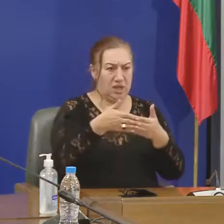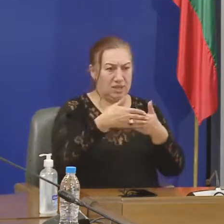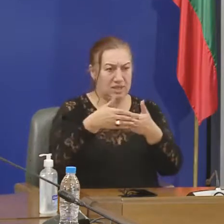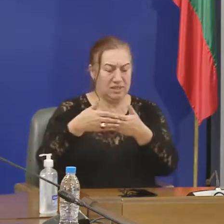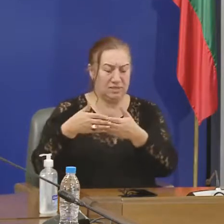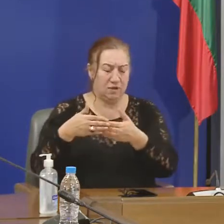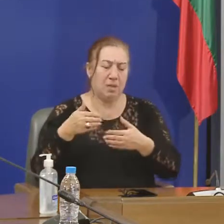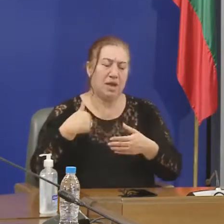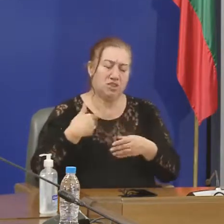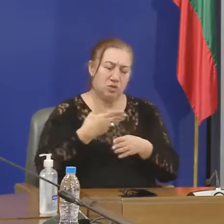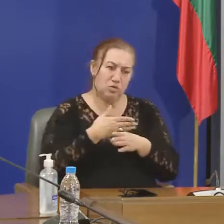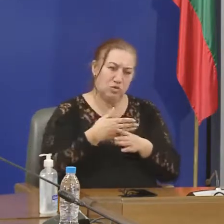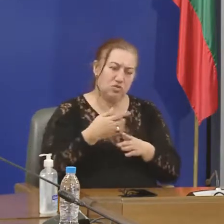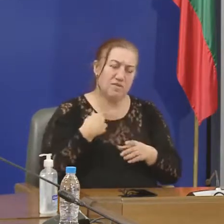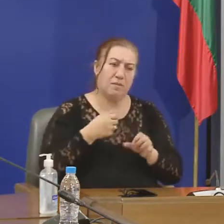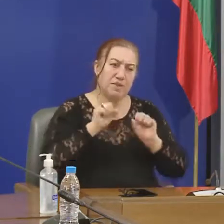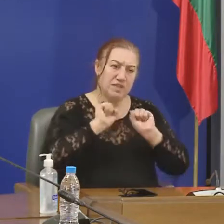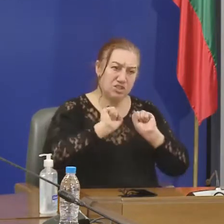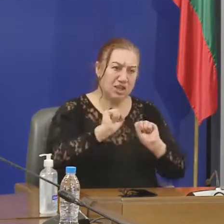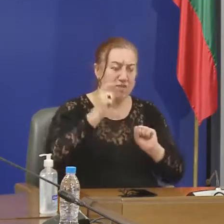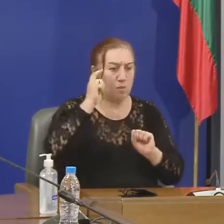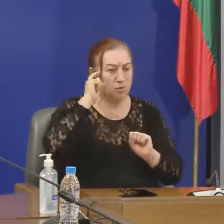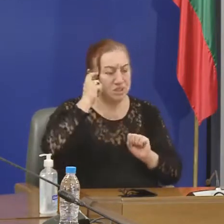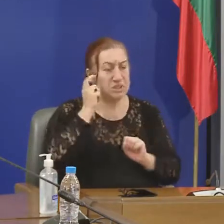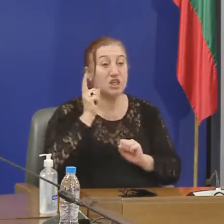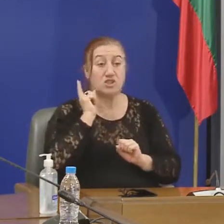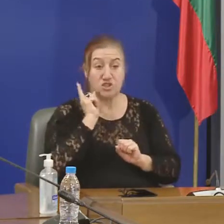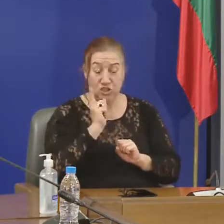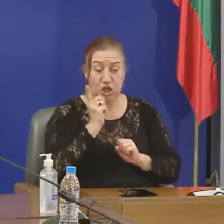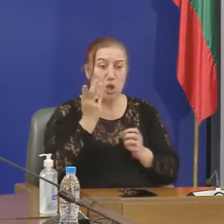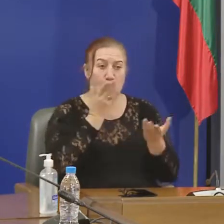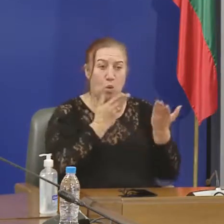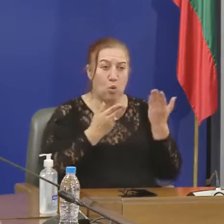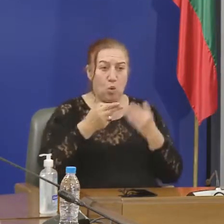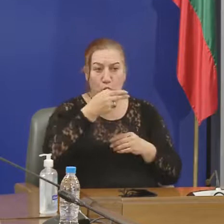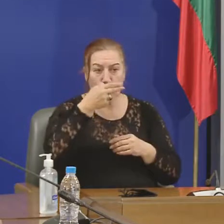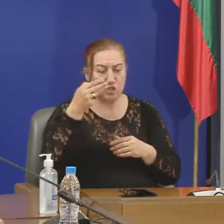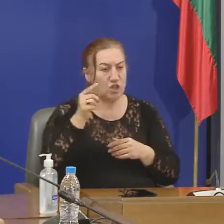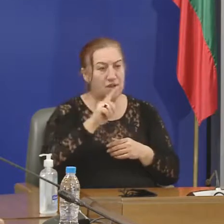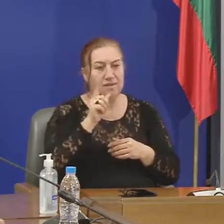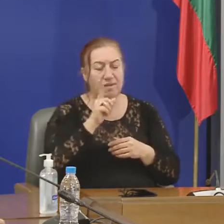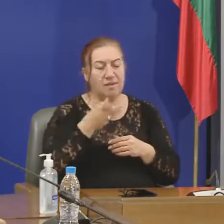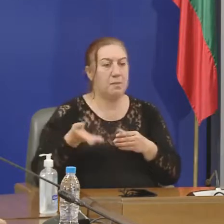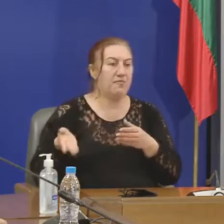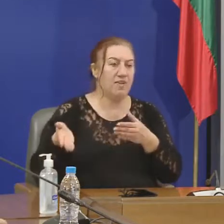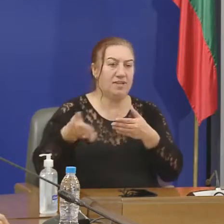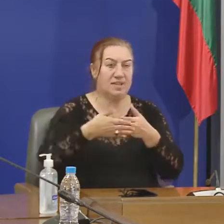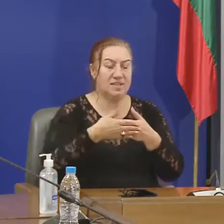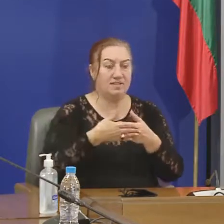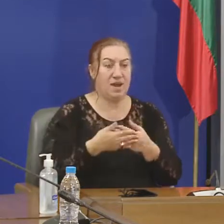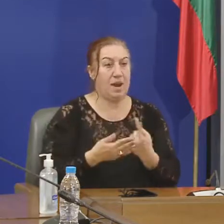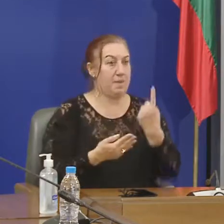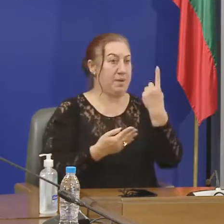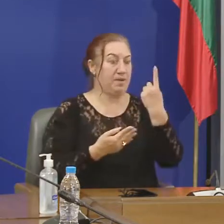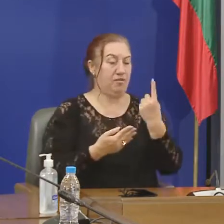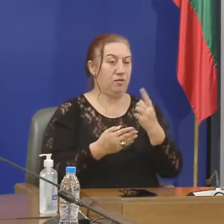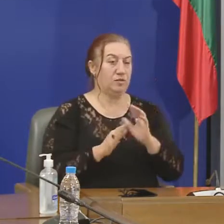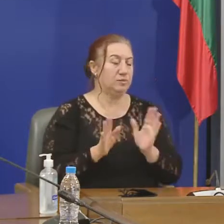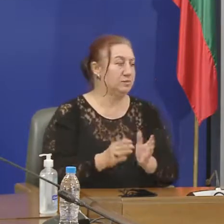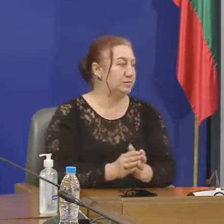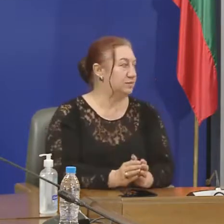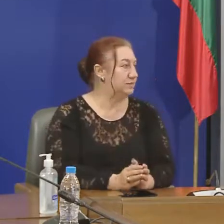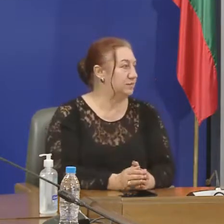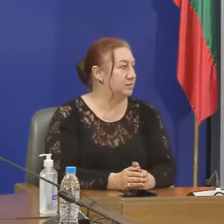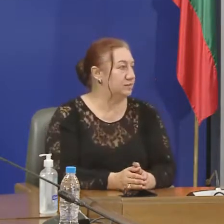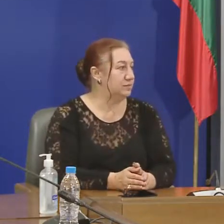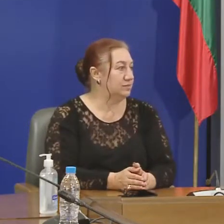продължавам да го правя, че училищата не трябва да се затварят първи. Благодаря. В